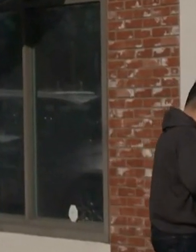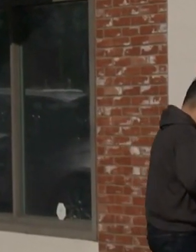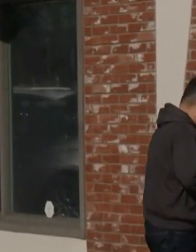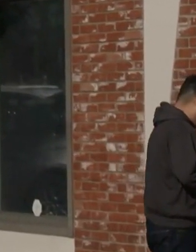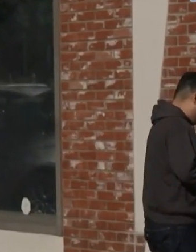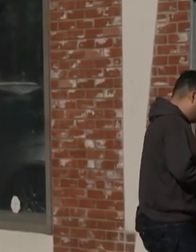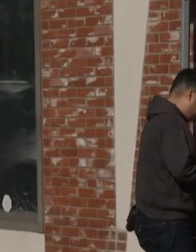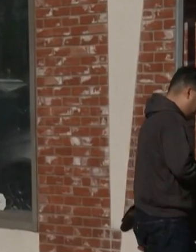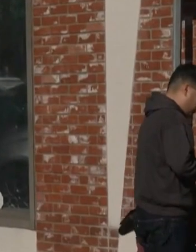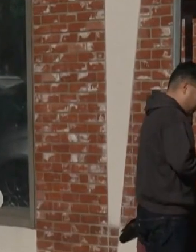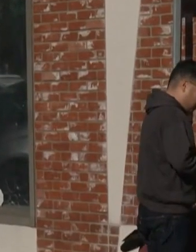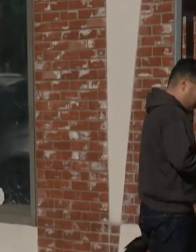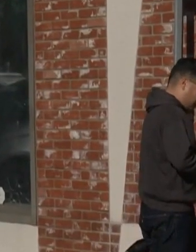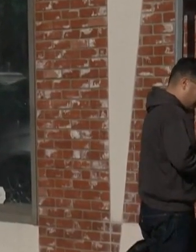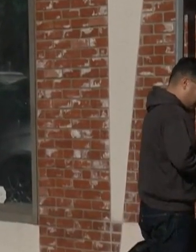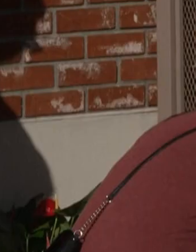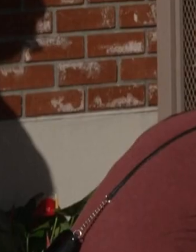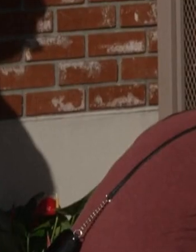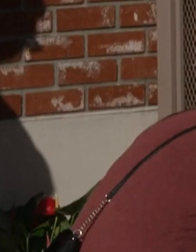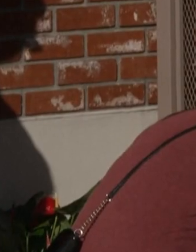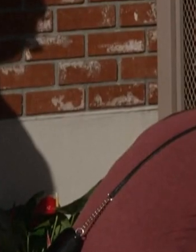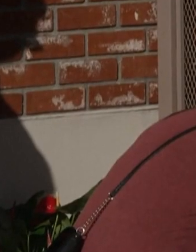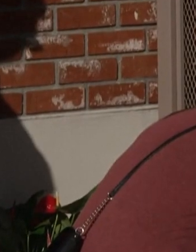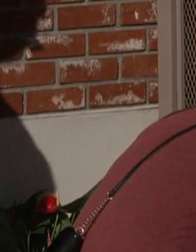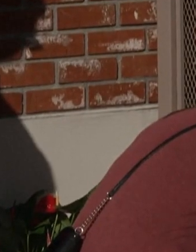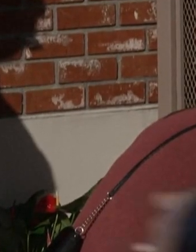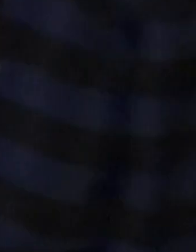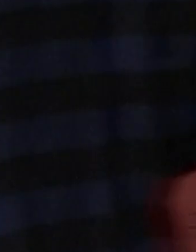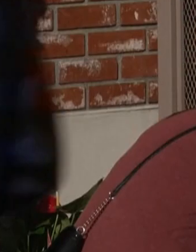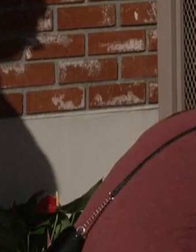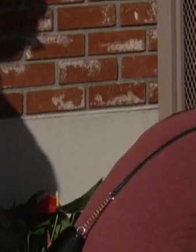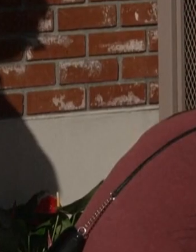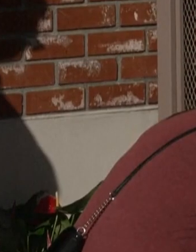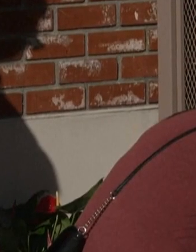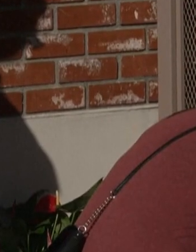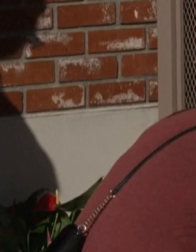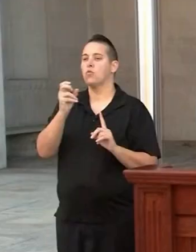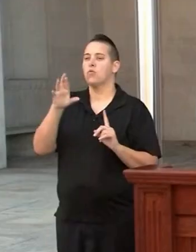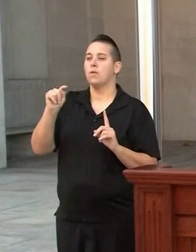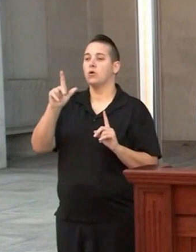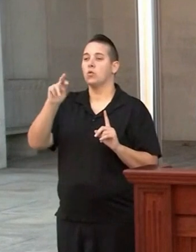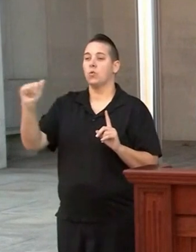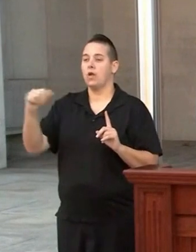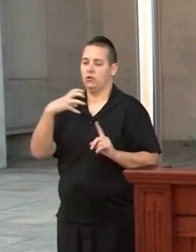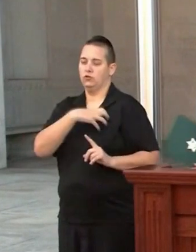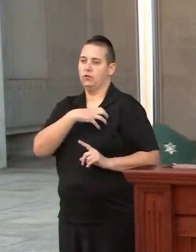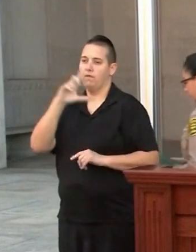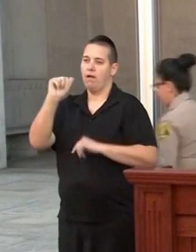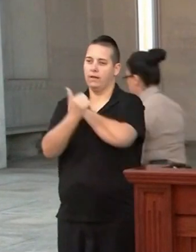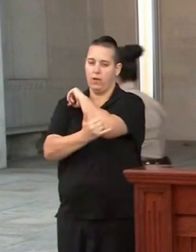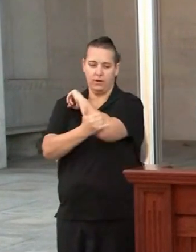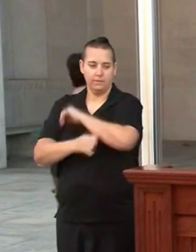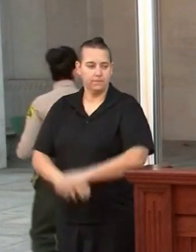Miután 10 ember a helyszínen veszítette életét, vasárnap a sérültek egyike is meghalt, közölték a hatóságok. A támadással